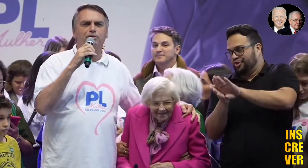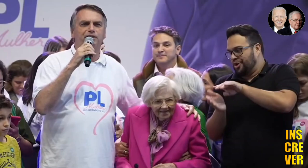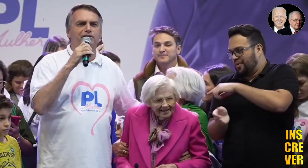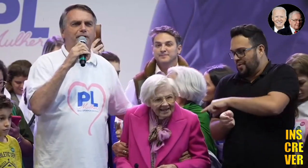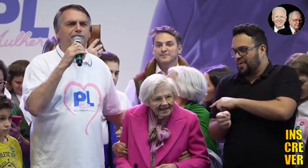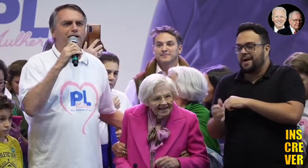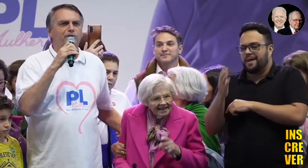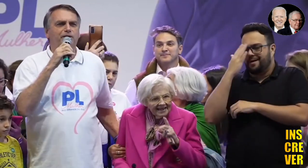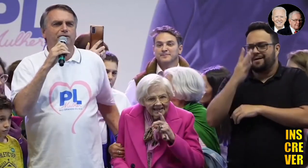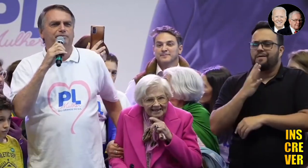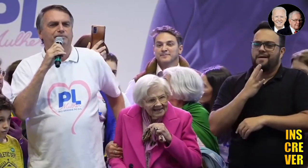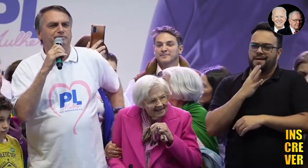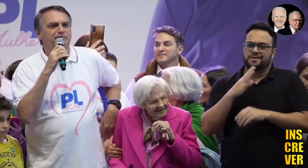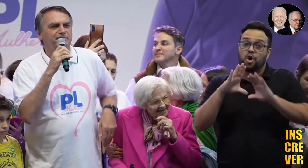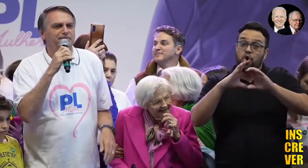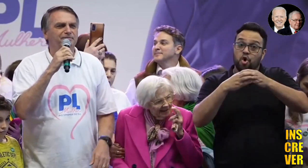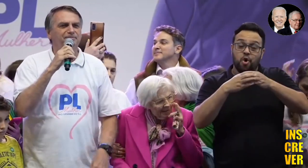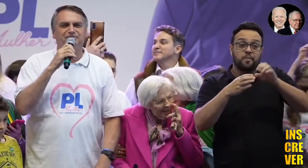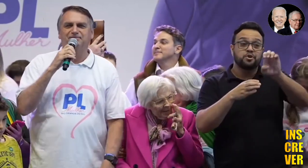o Vitorino, né, mais velho do que eu.